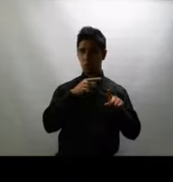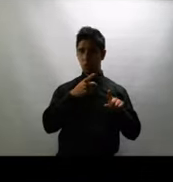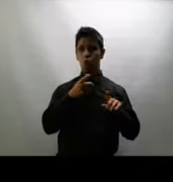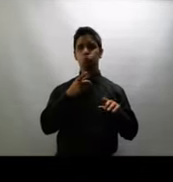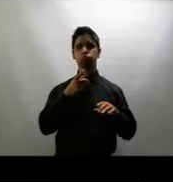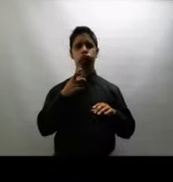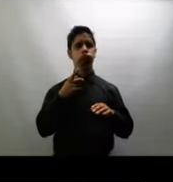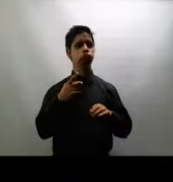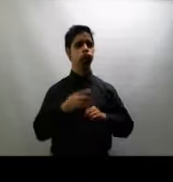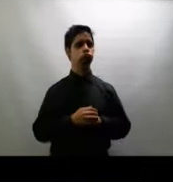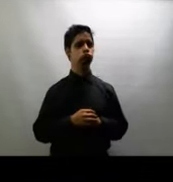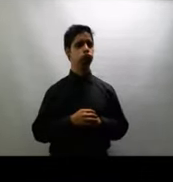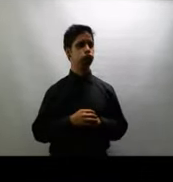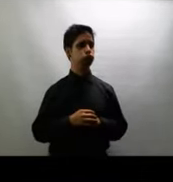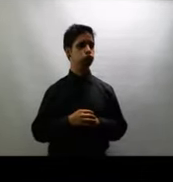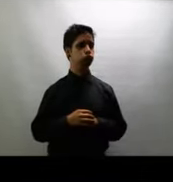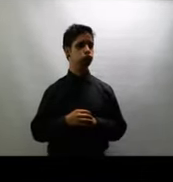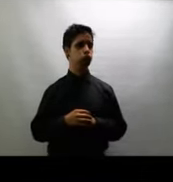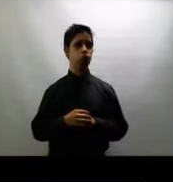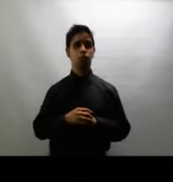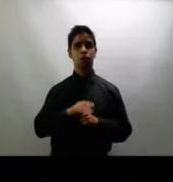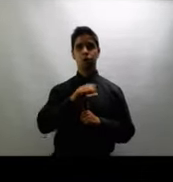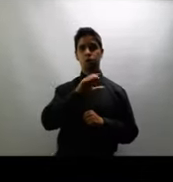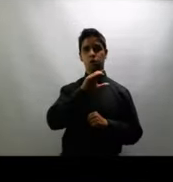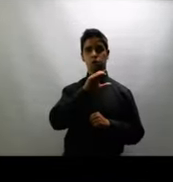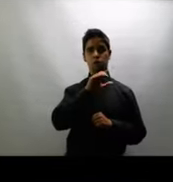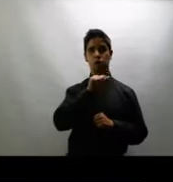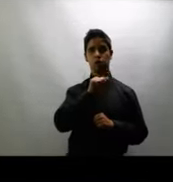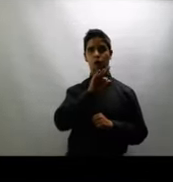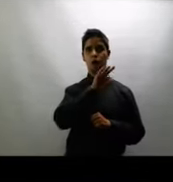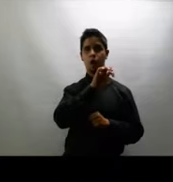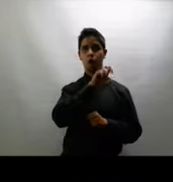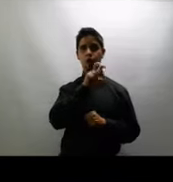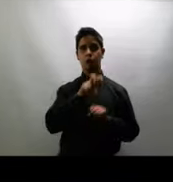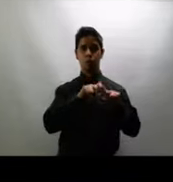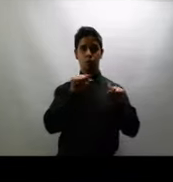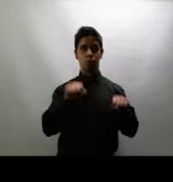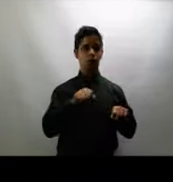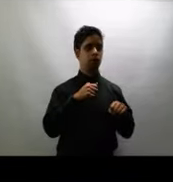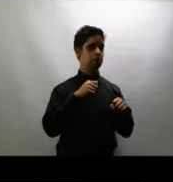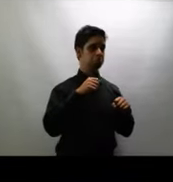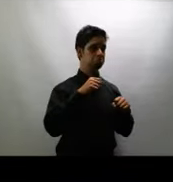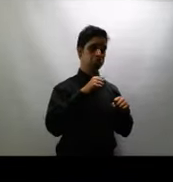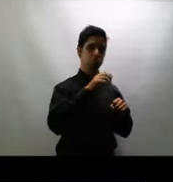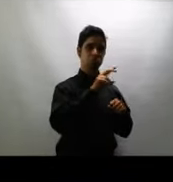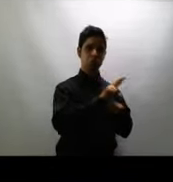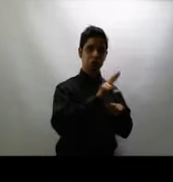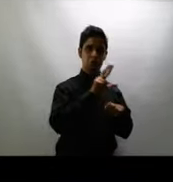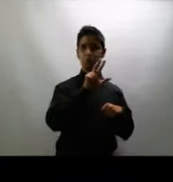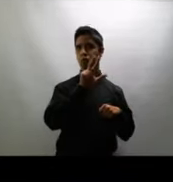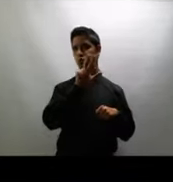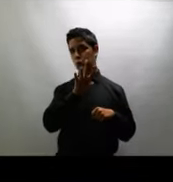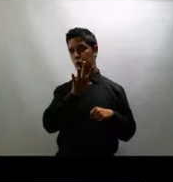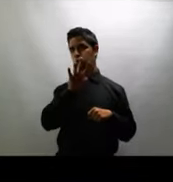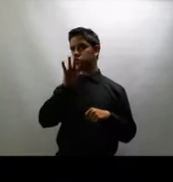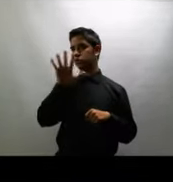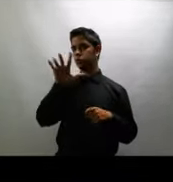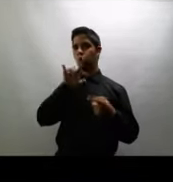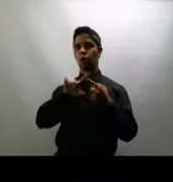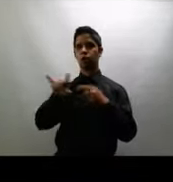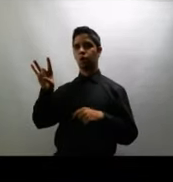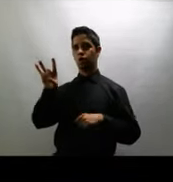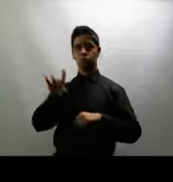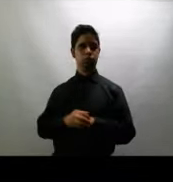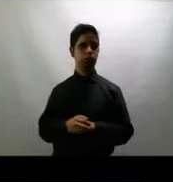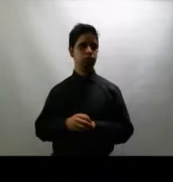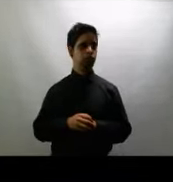momento, cafés pueden ser 3, como puede ser 4, como puede ser 5, tú sabes, 6, 7, hasta 8. O sea, es depende como de